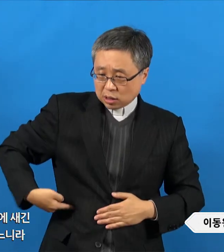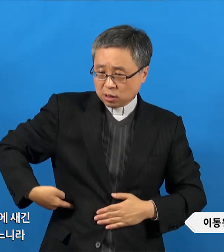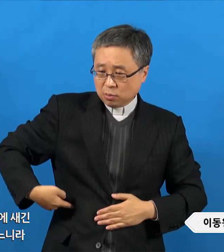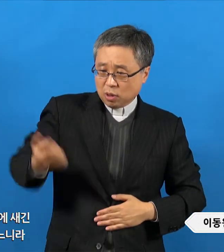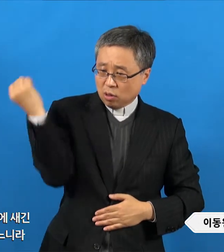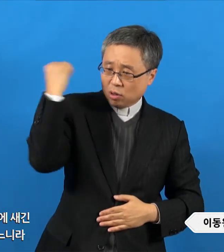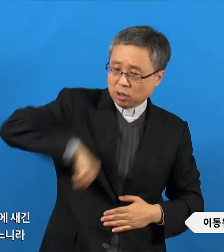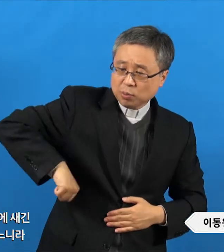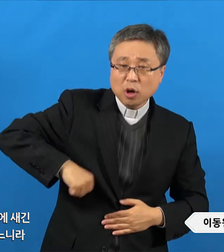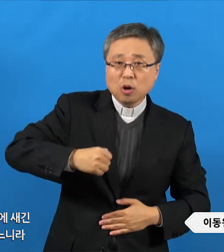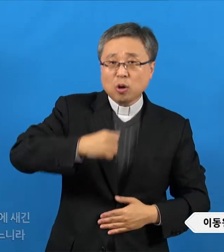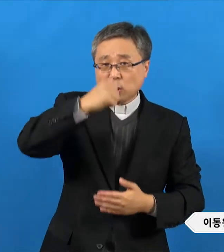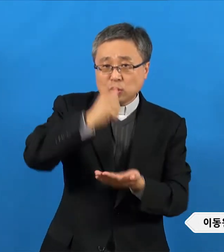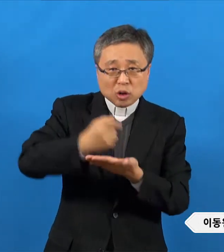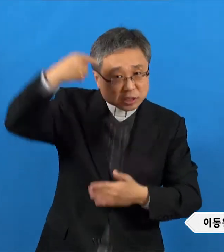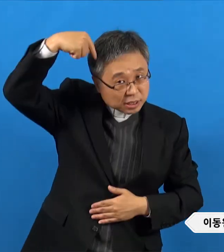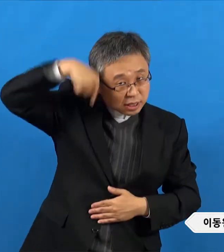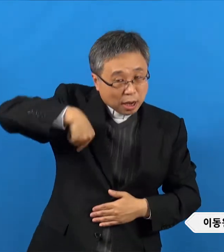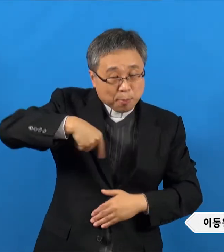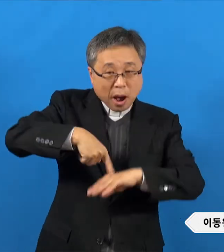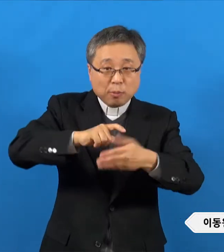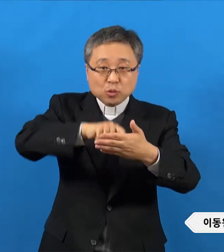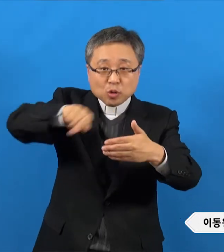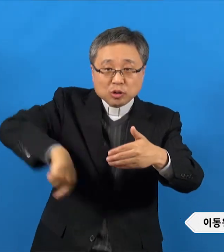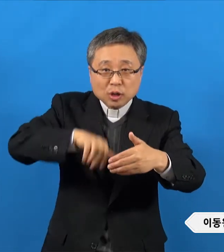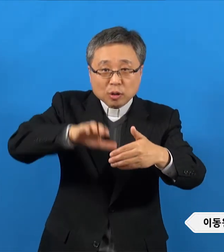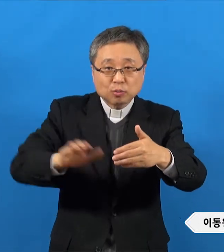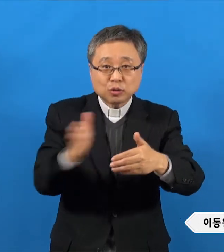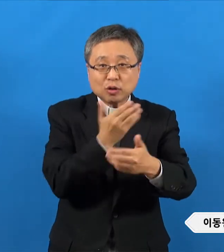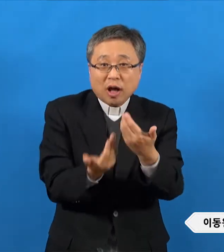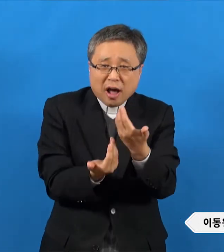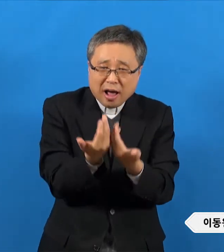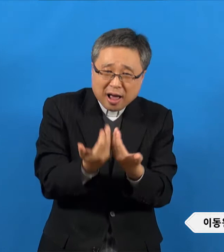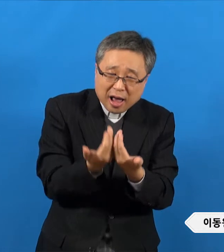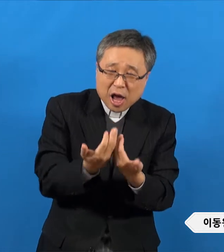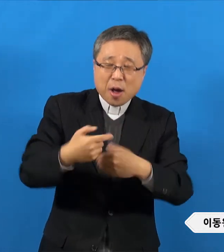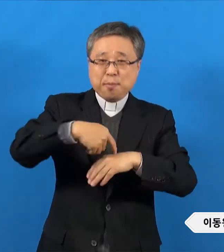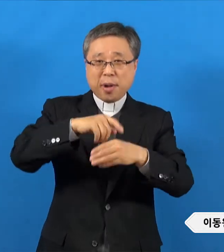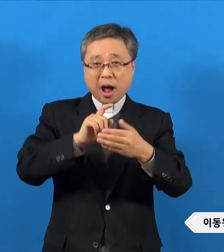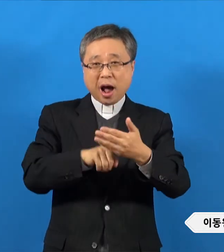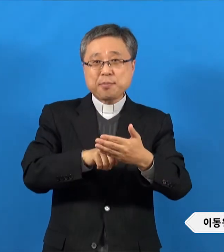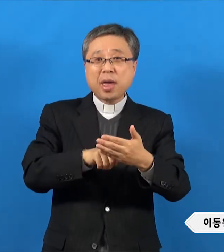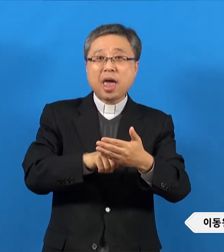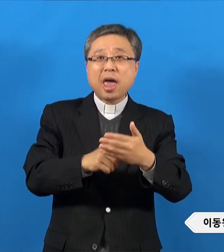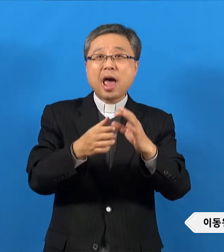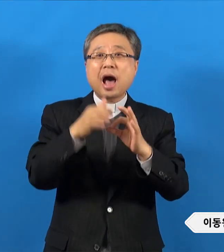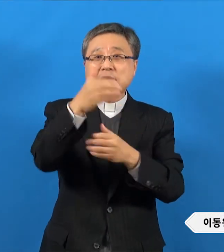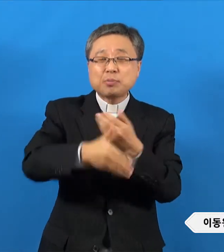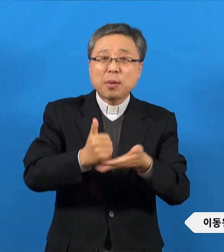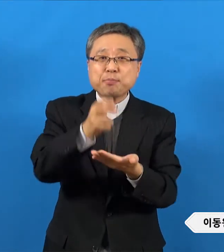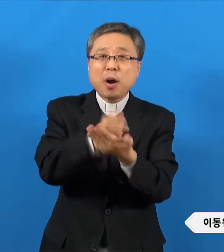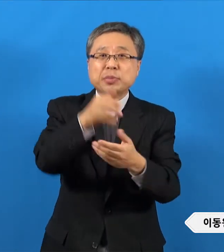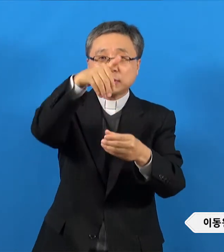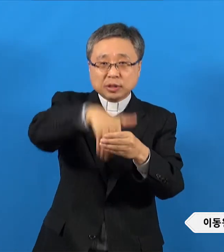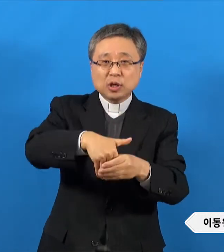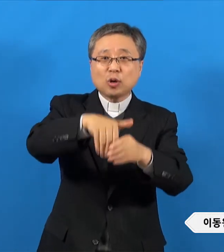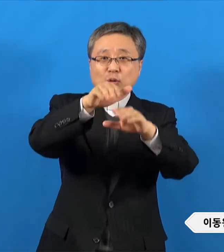죄책감이 생겨요. 마음에서 갈등이 일어나요. 마음에 하나님이 법을 심어놓았다 이 말입니다. 자, 이 마음속에